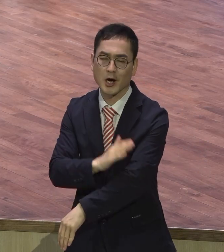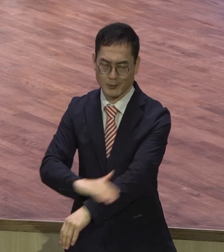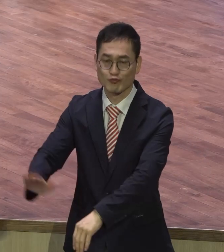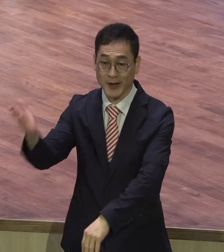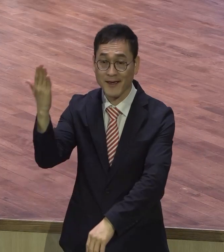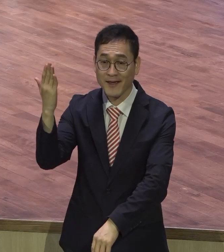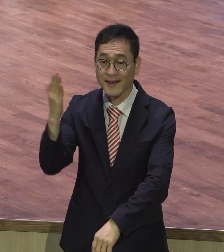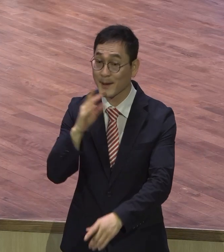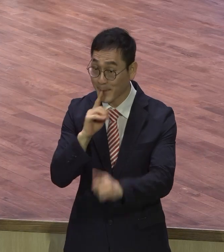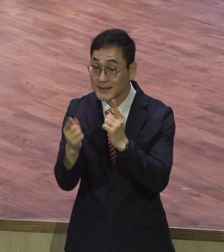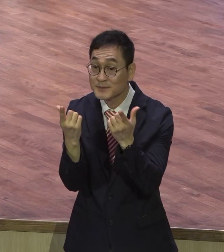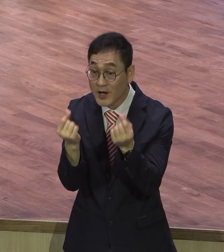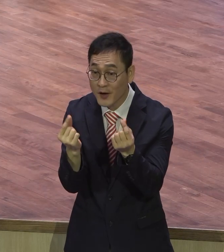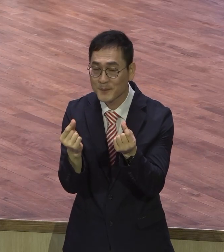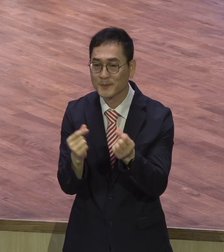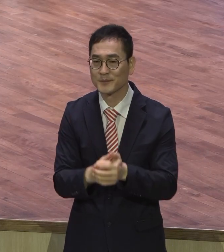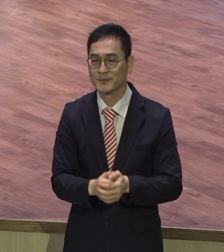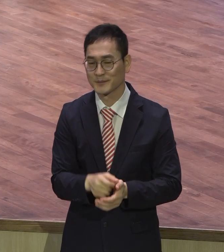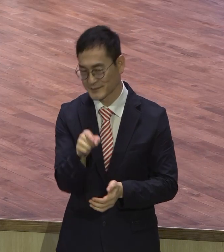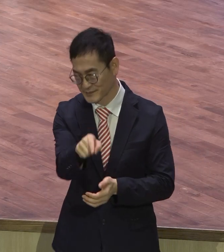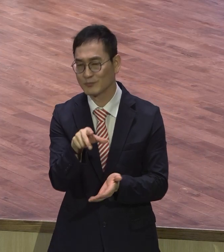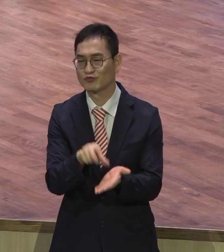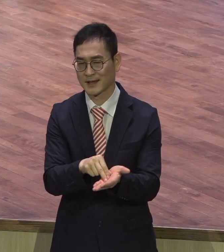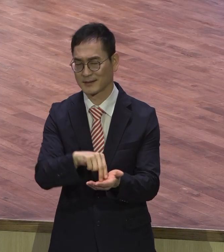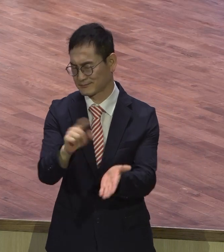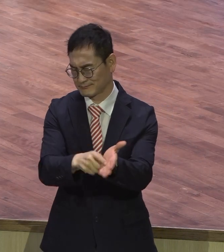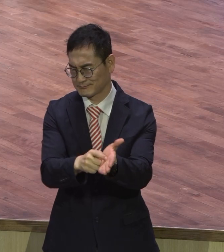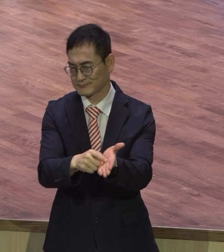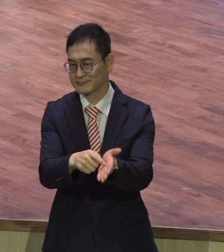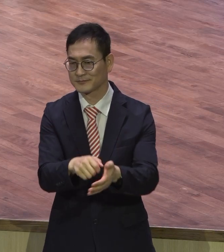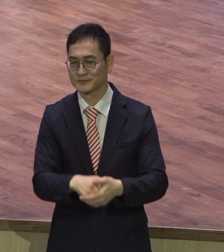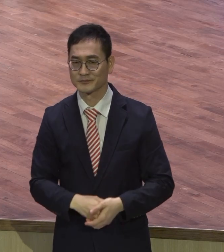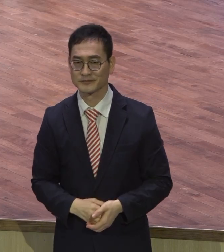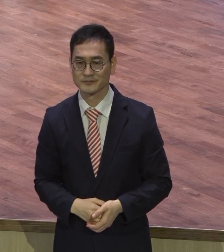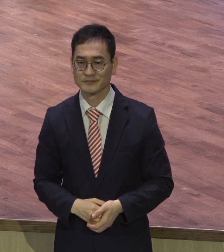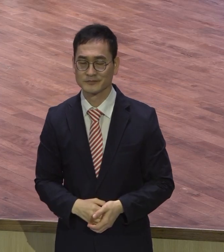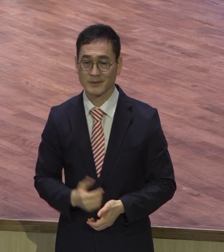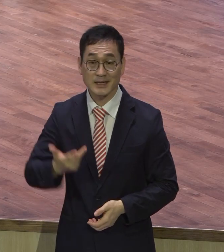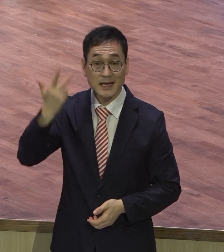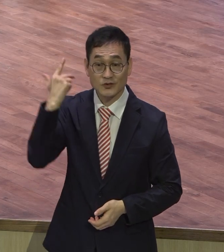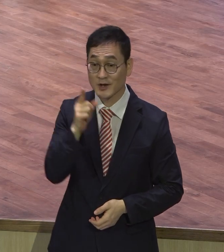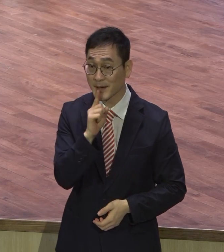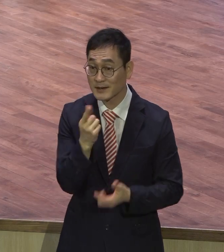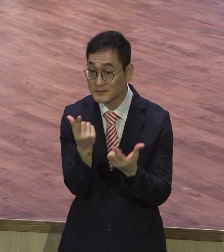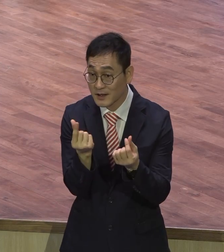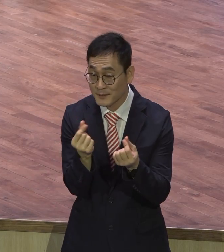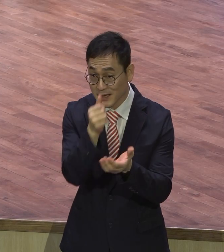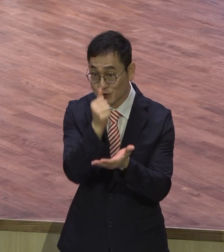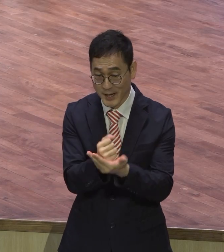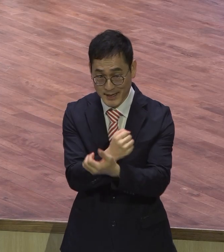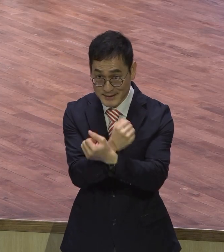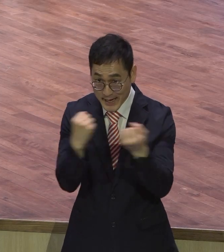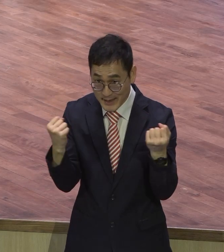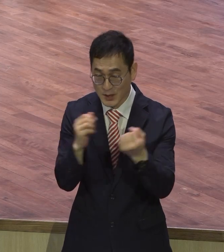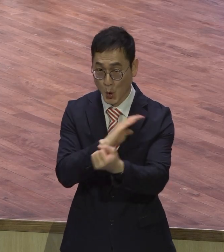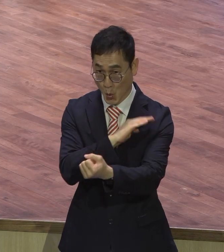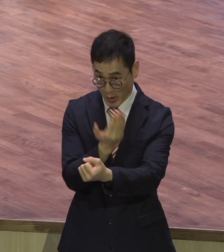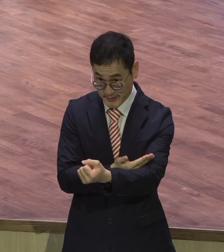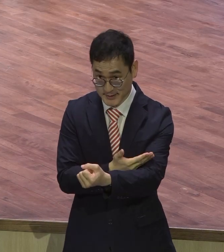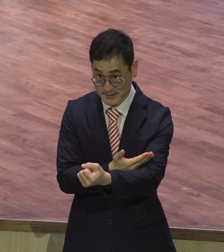순서 응답의 순서예요. 지난주일 설교를 통해서 예수님께서 죄를 사하는 권능을